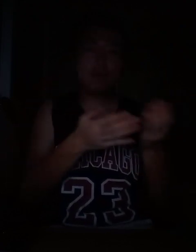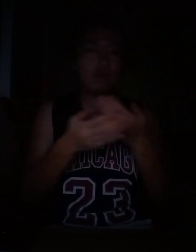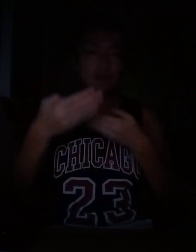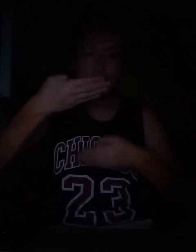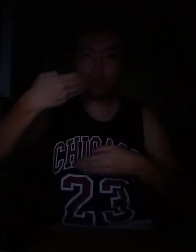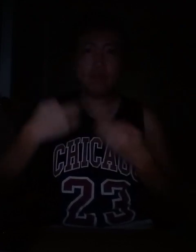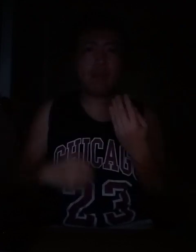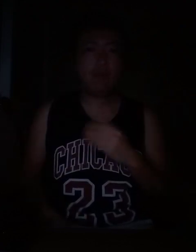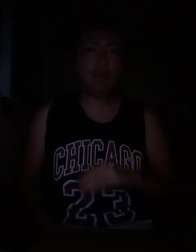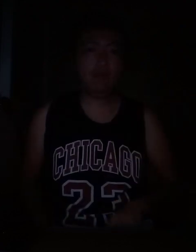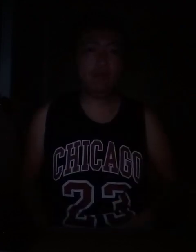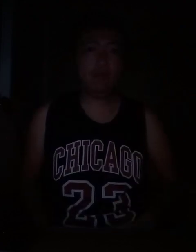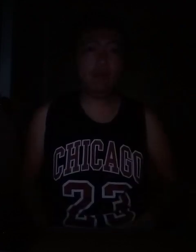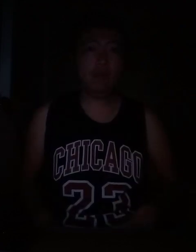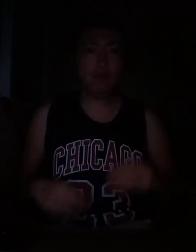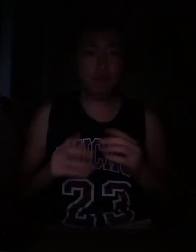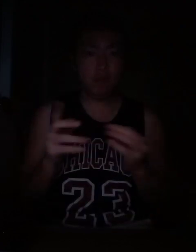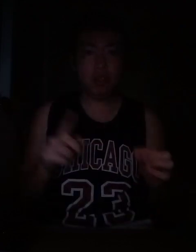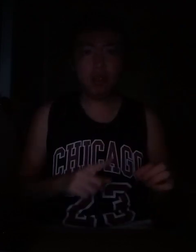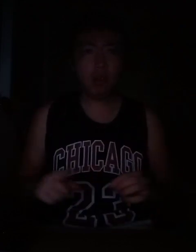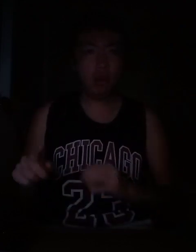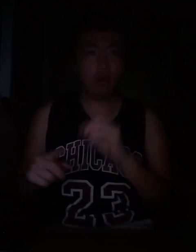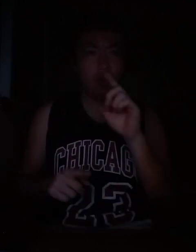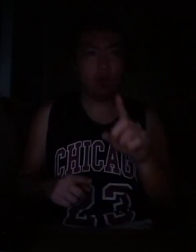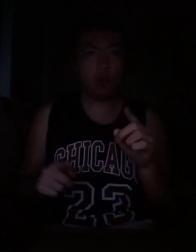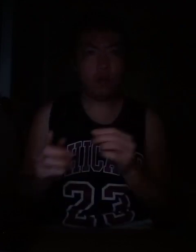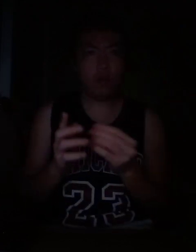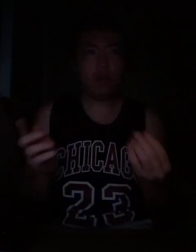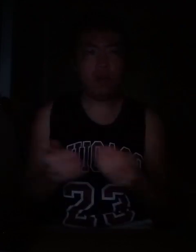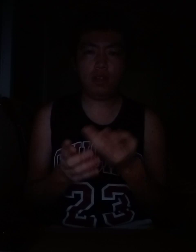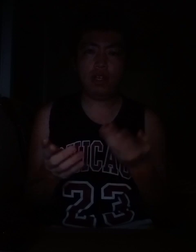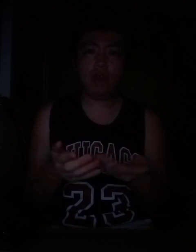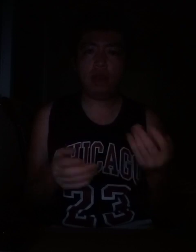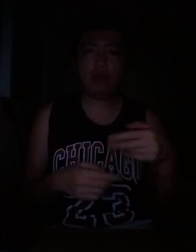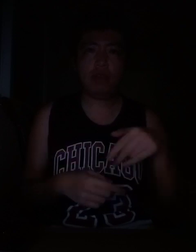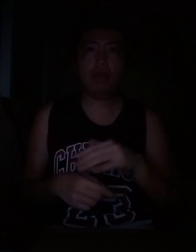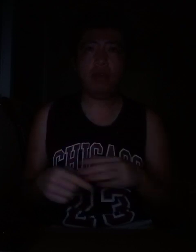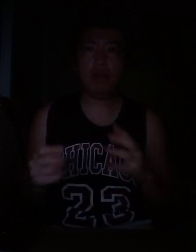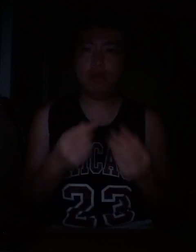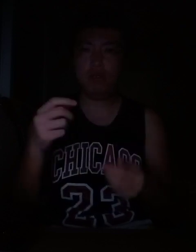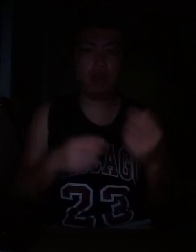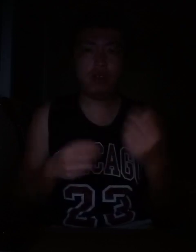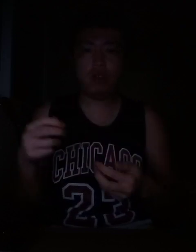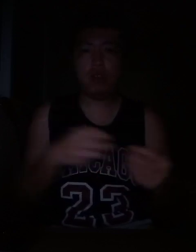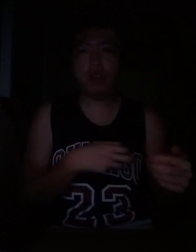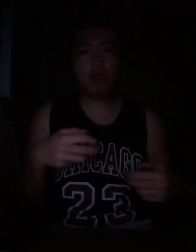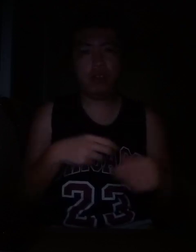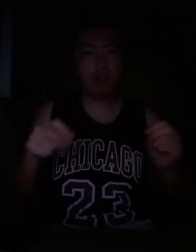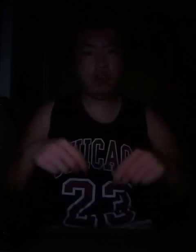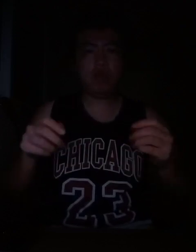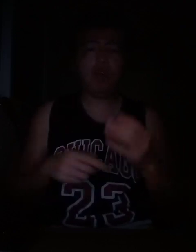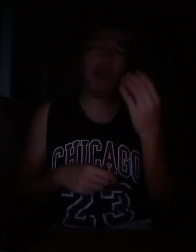있습니다. 새만금에서 오후 1시부터 온 대원들은 버스에서 내려 짐을 풀고 쉬고 있는